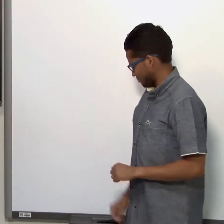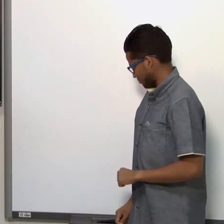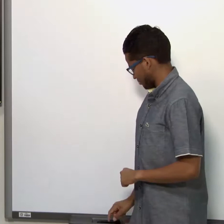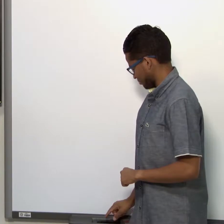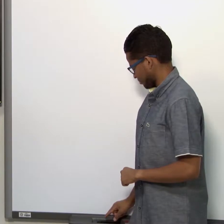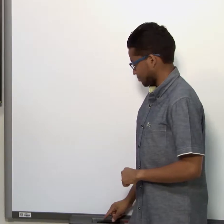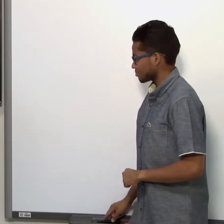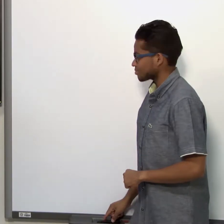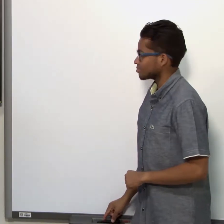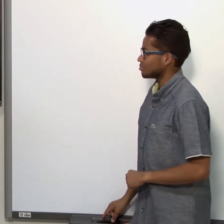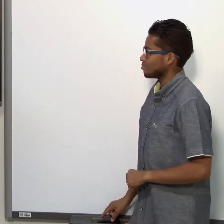Vamos ver qual.